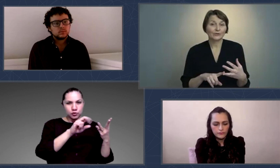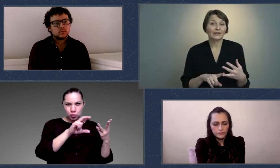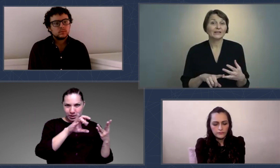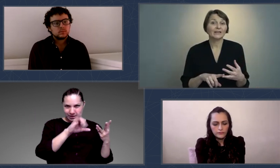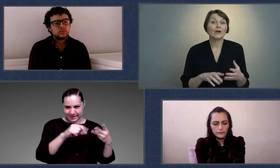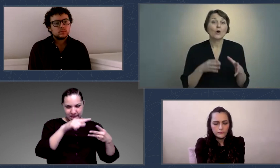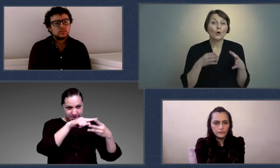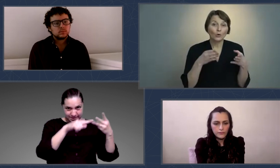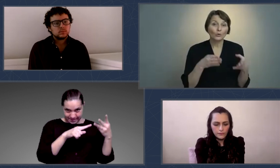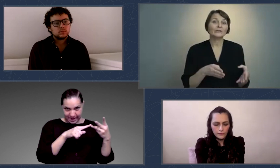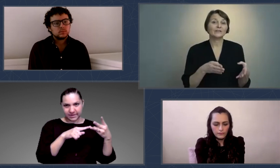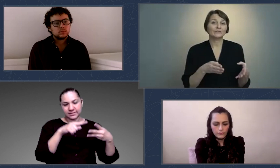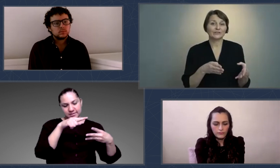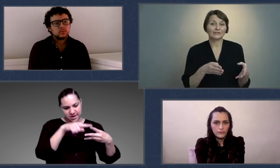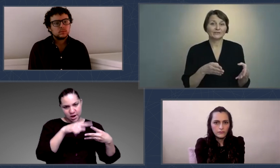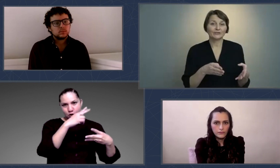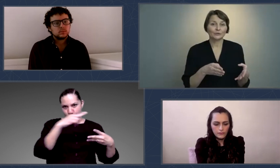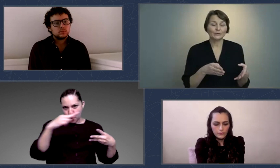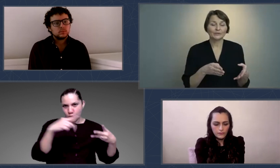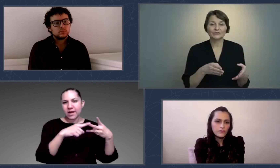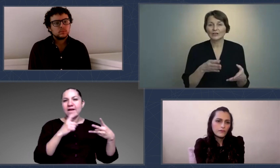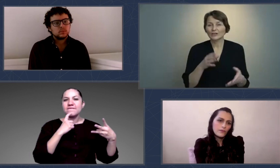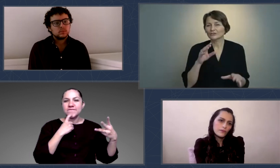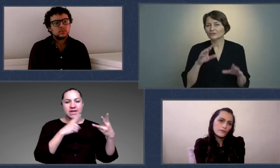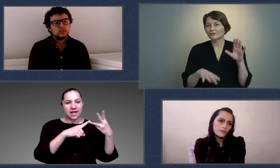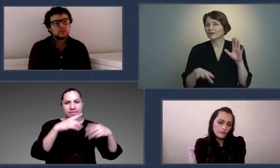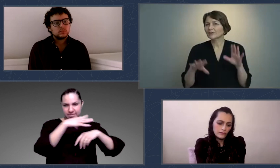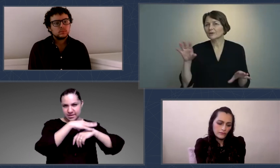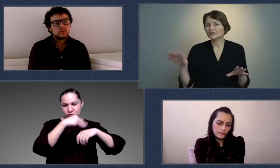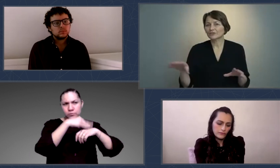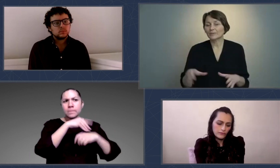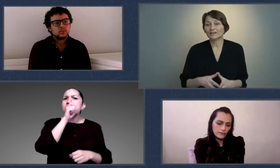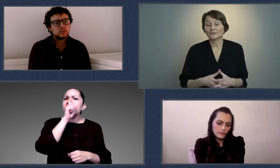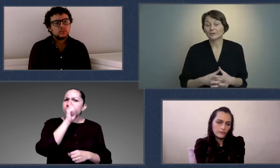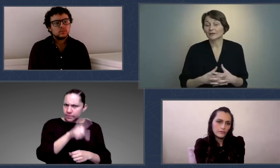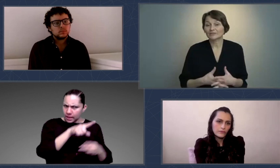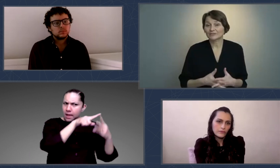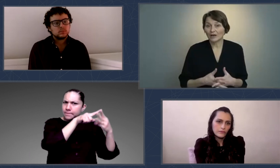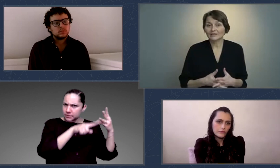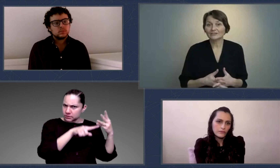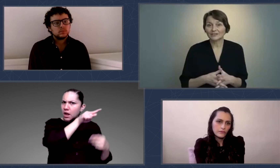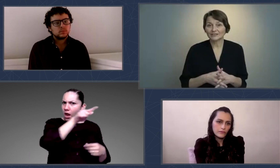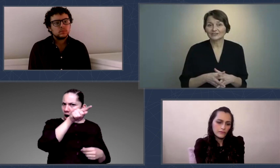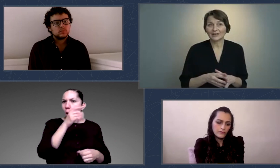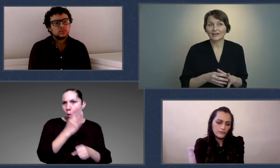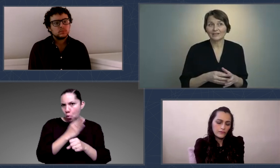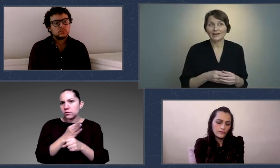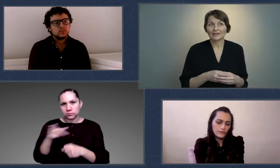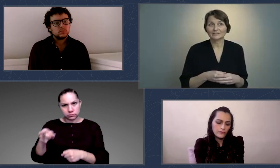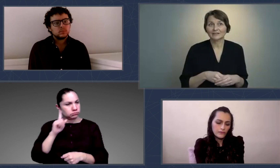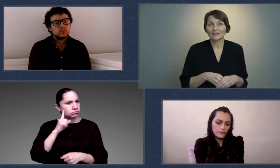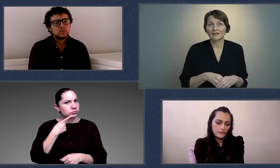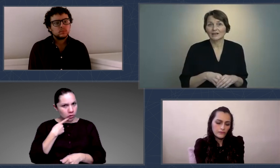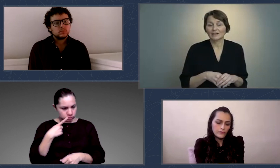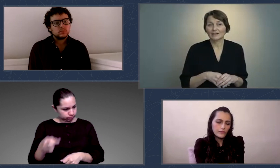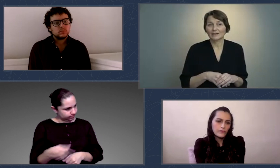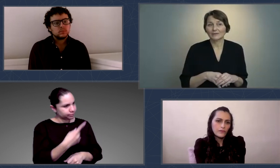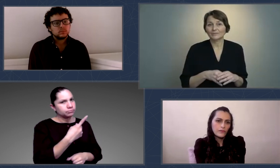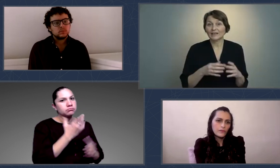programa de formación. También sé que en Alemania tienen